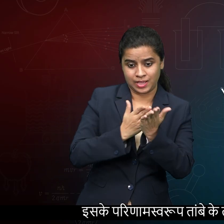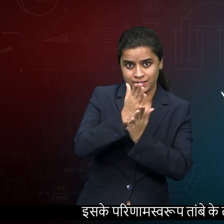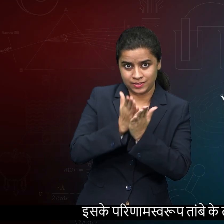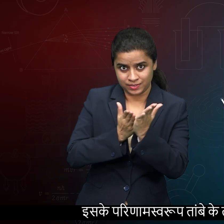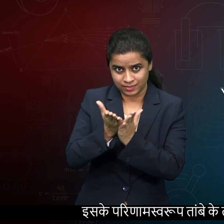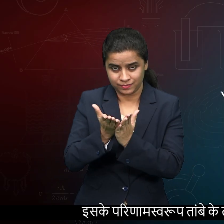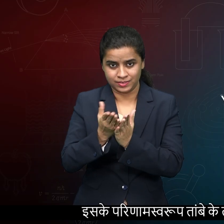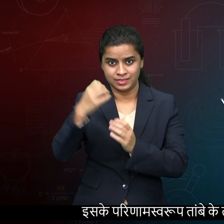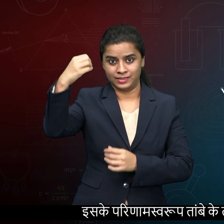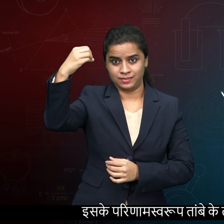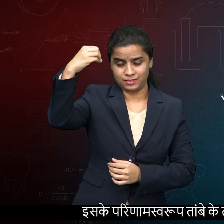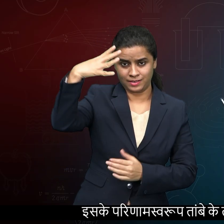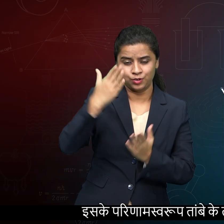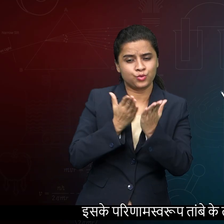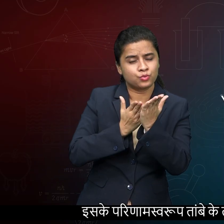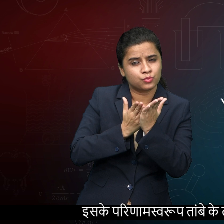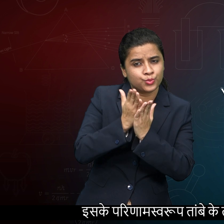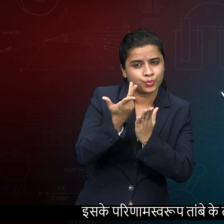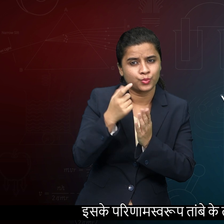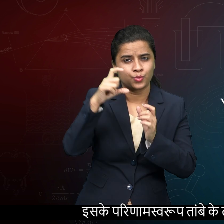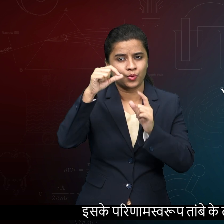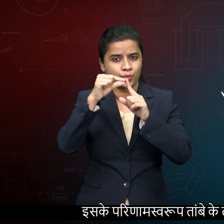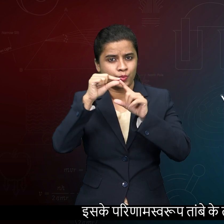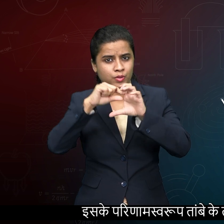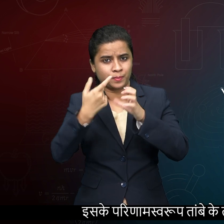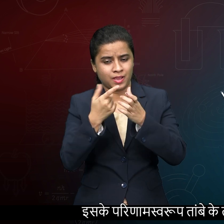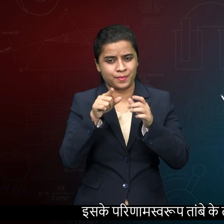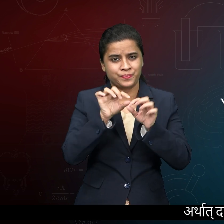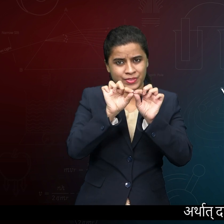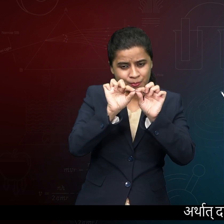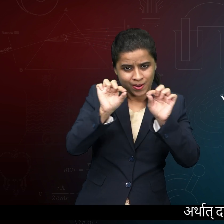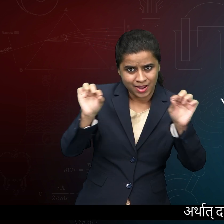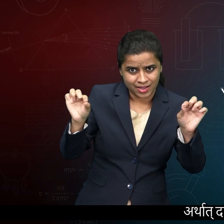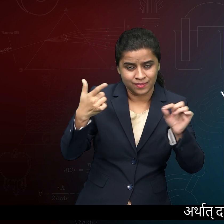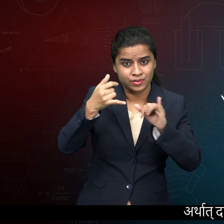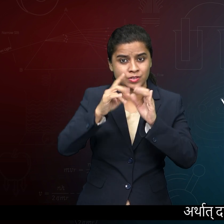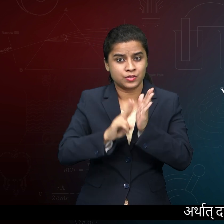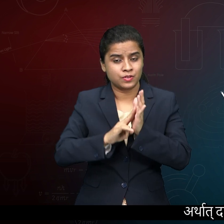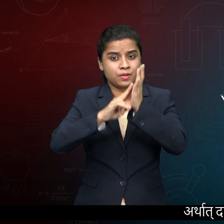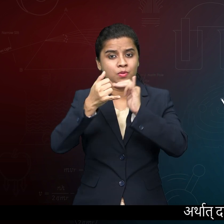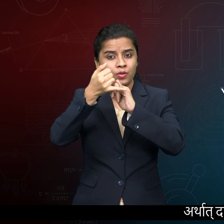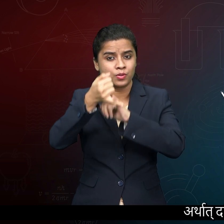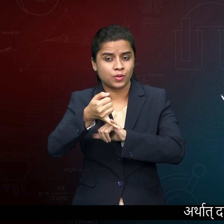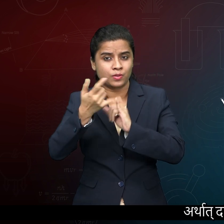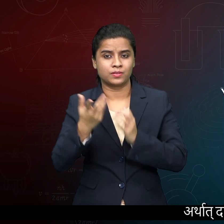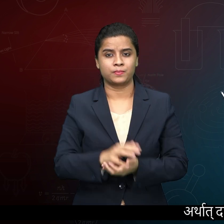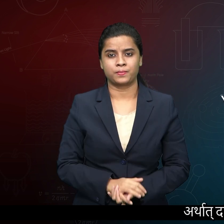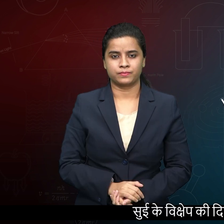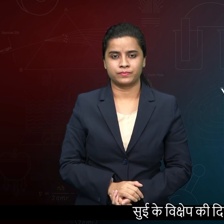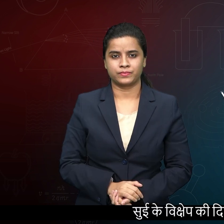से होकर धारा की दिशा में परिवर्तन होगा, अर्थात दक्षिण से उत्तर की ओर। सुई